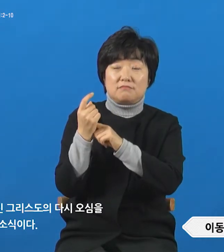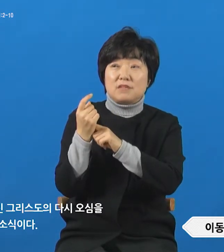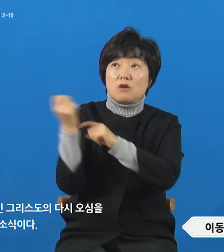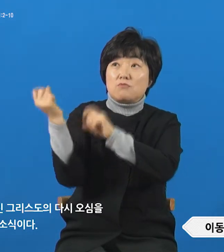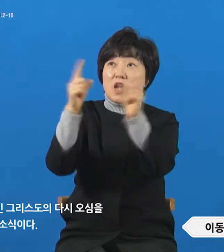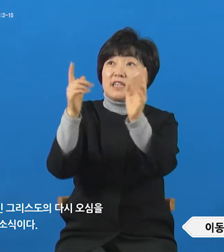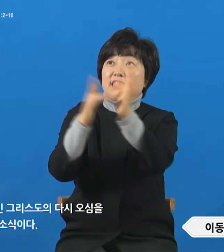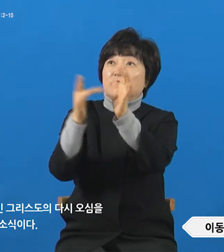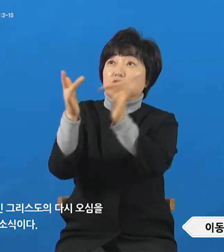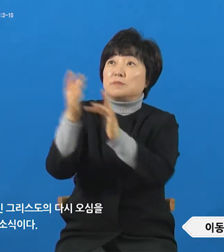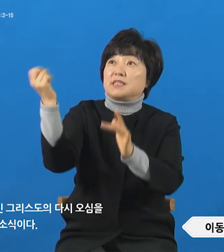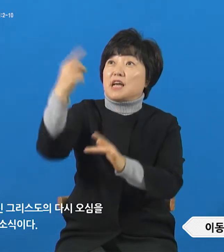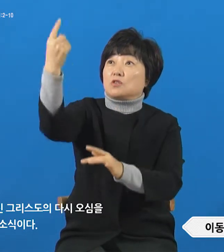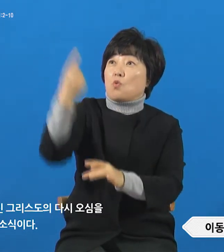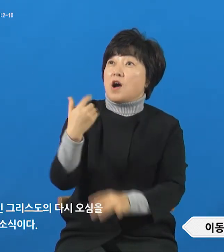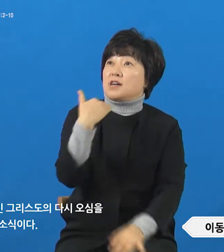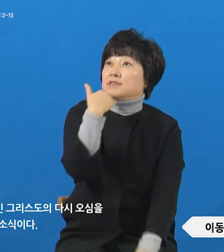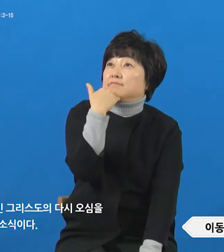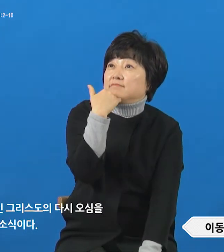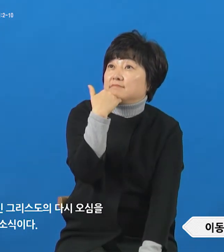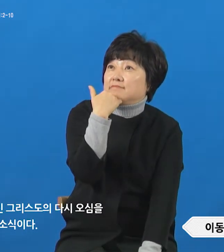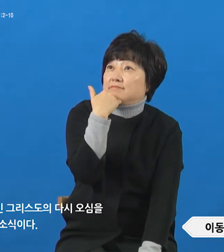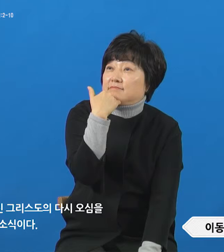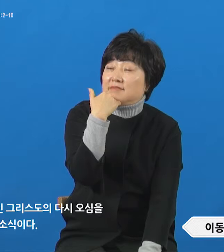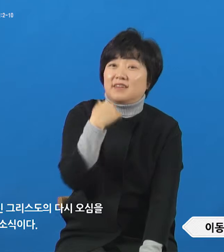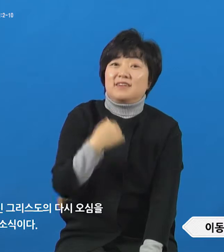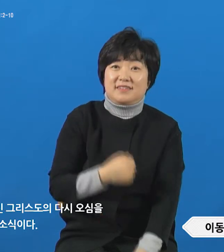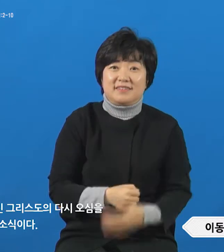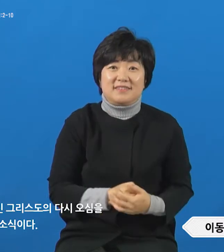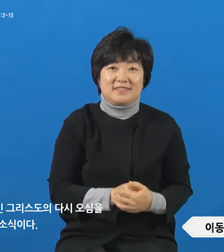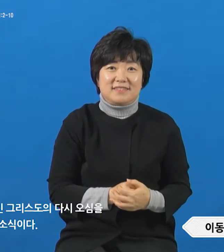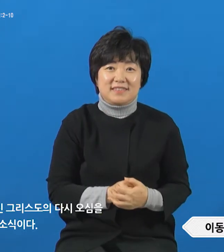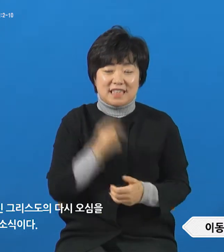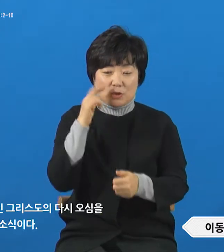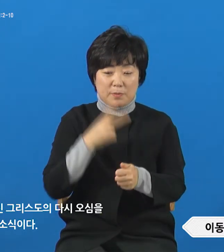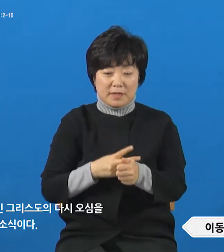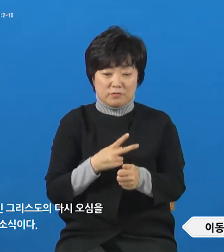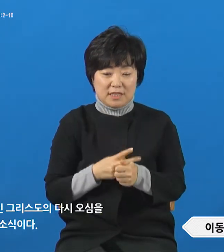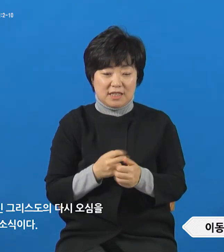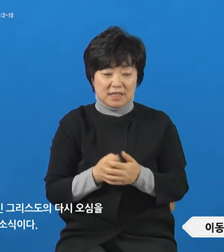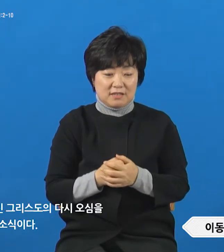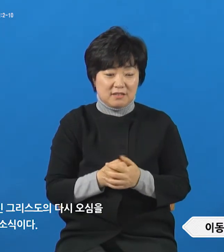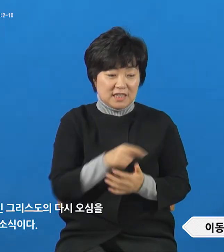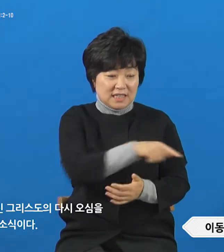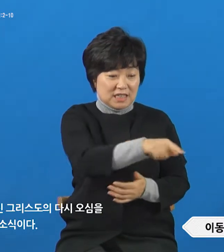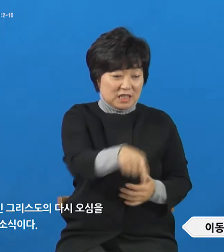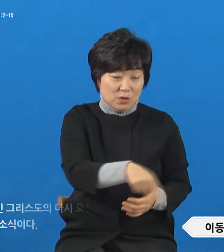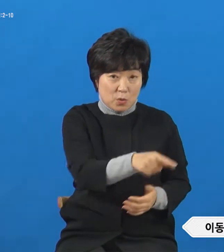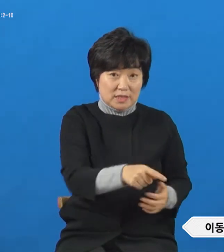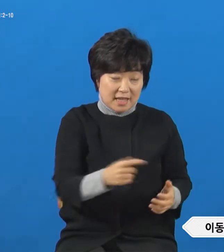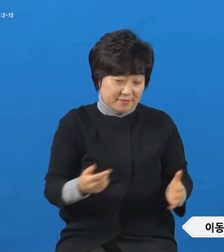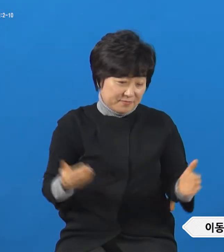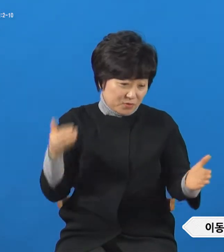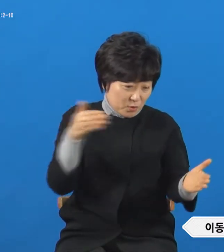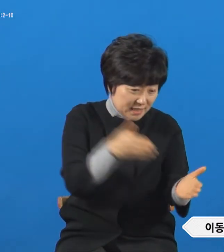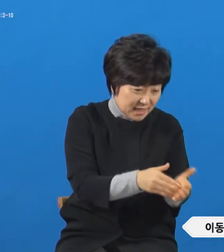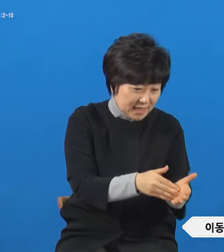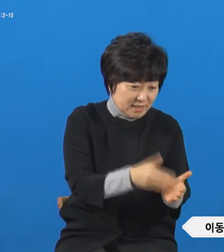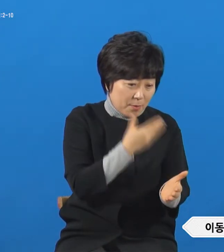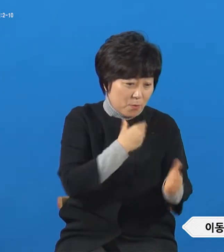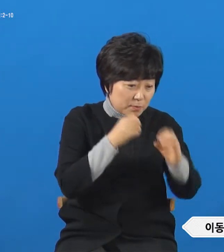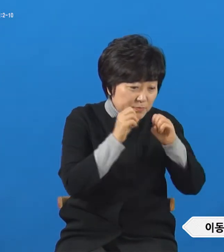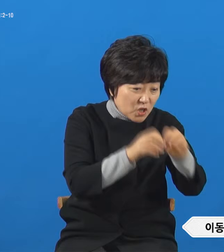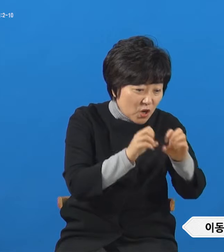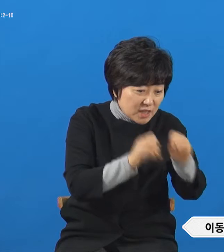그리스도의 다시 오심을 기다리게 하는 메시지입니다. 자, 바울이 데살로니가에 도착해서 전달한 복음의